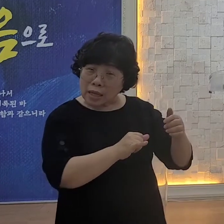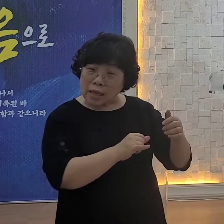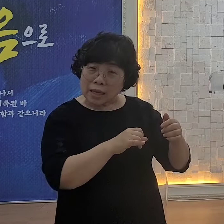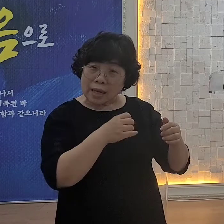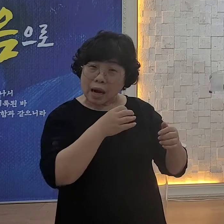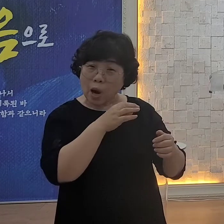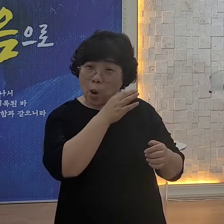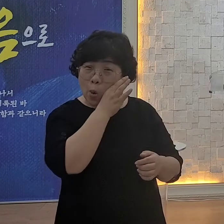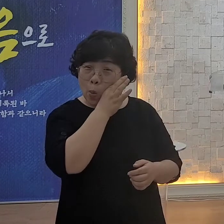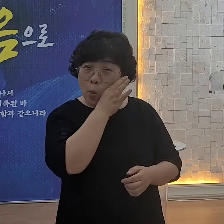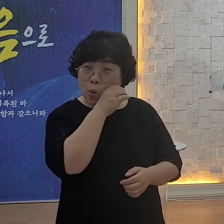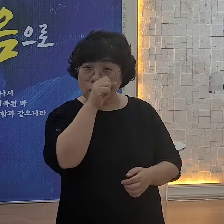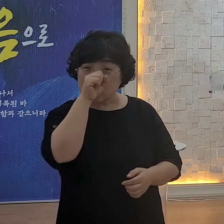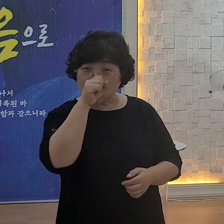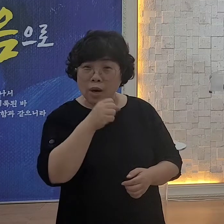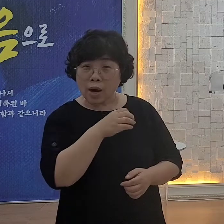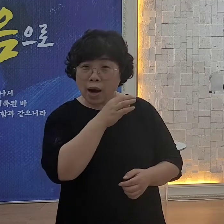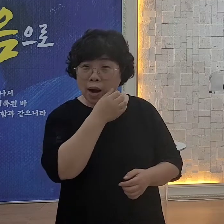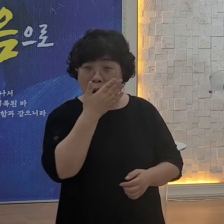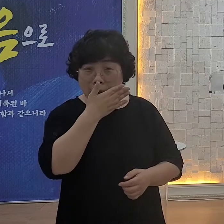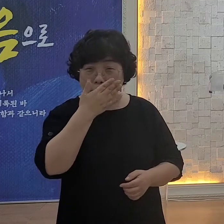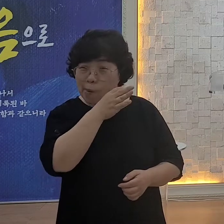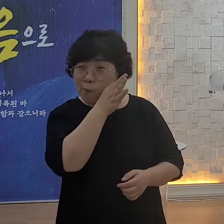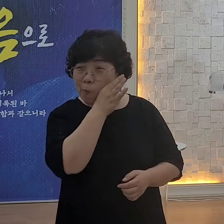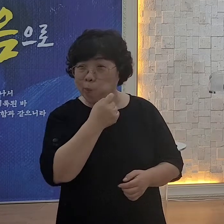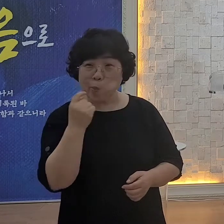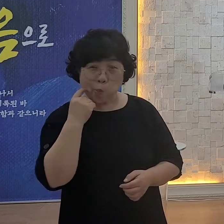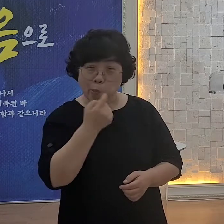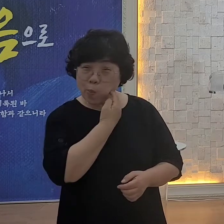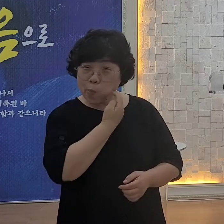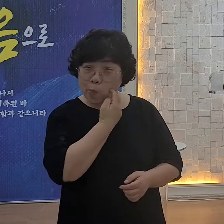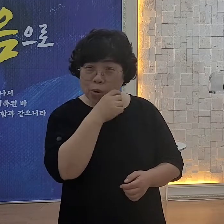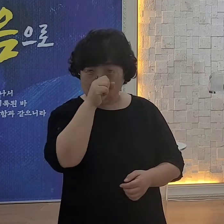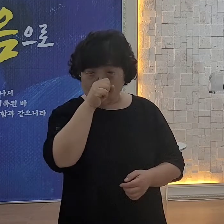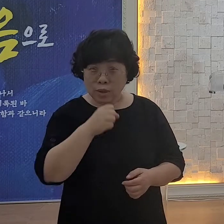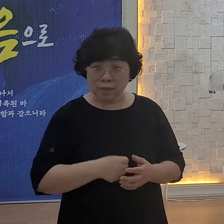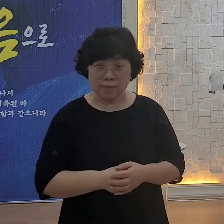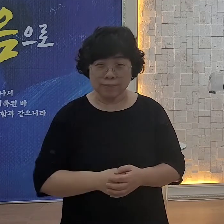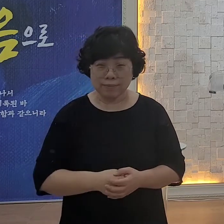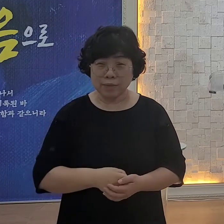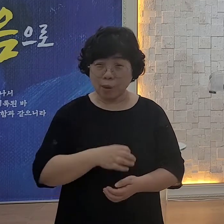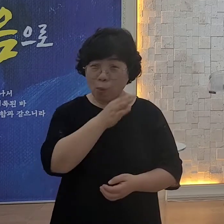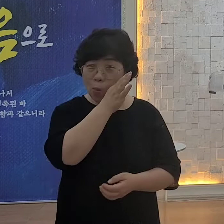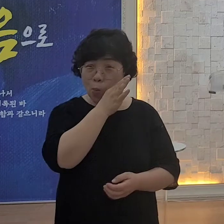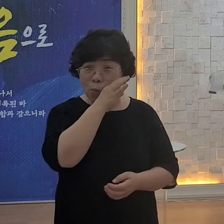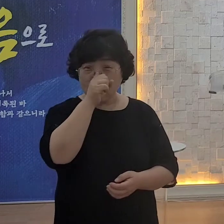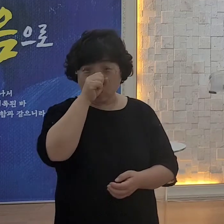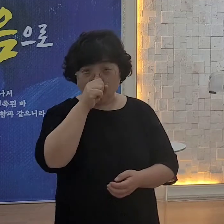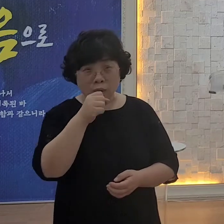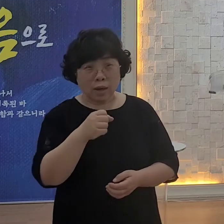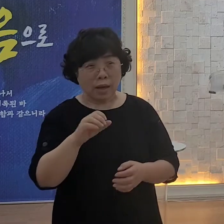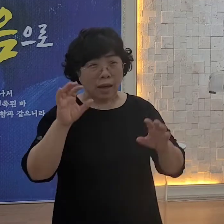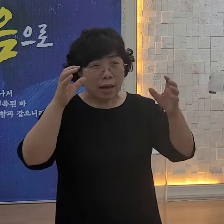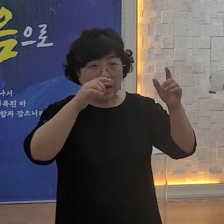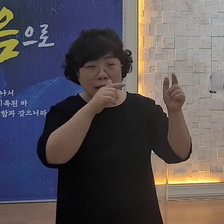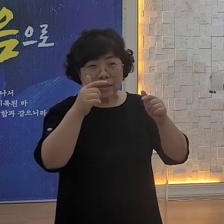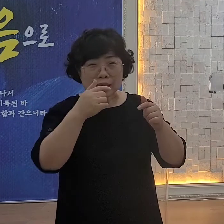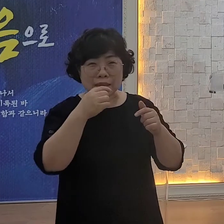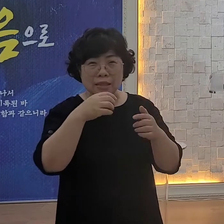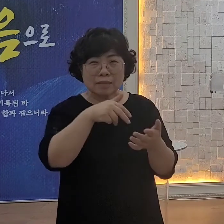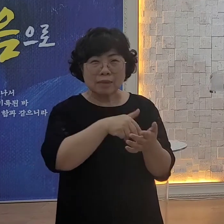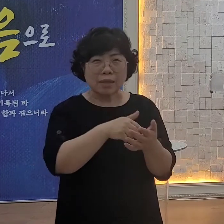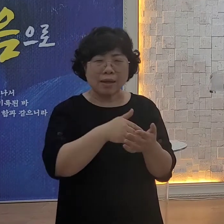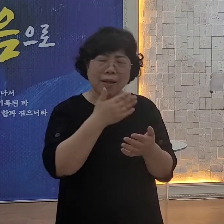좋아하잖아요. 이 아이가 사탕을 너무 먹고 싶어요. 애들 입장에서 사탕보다 더 좋은 게 어디 있어요?